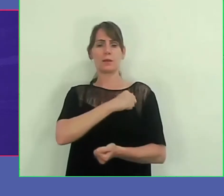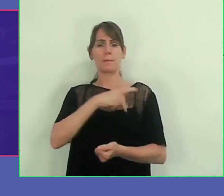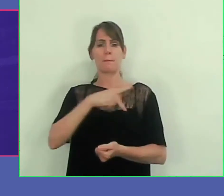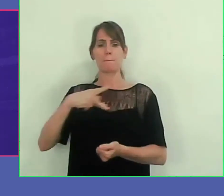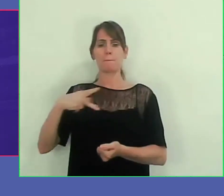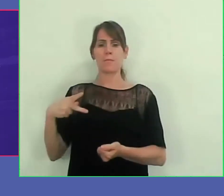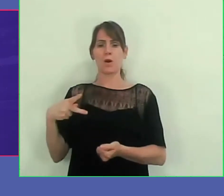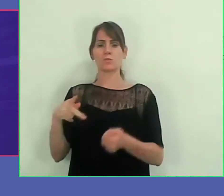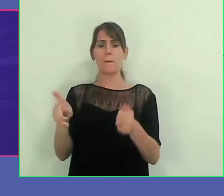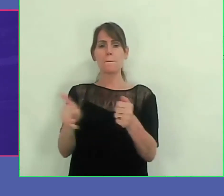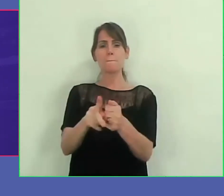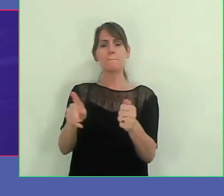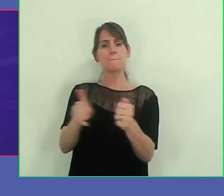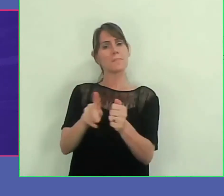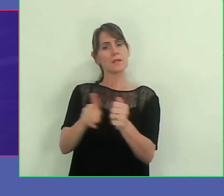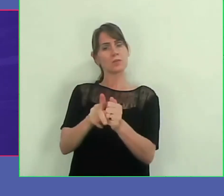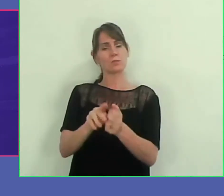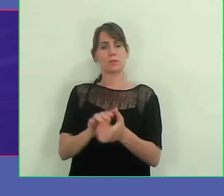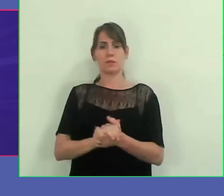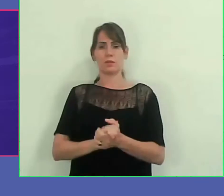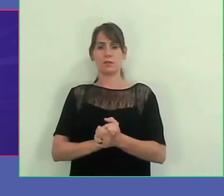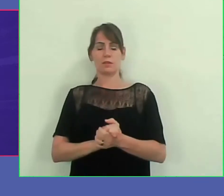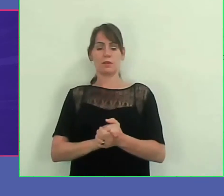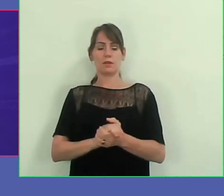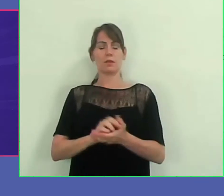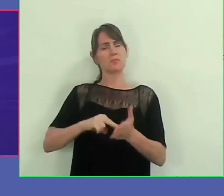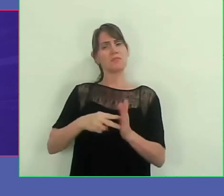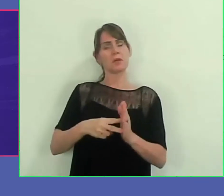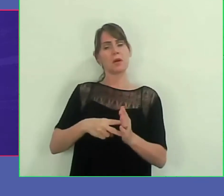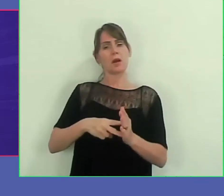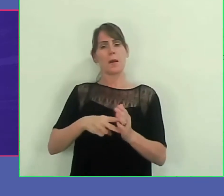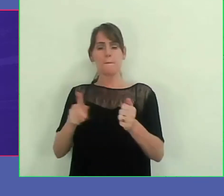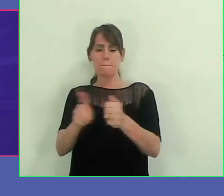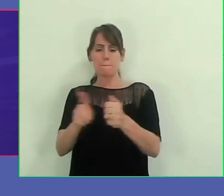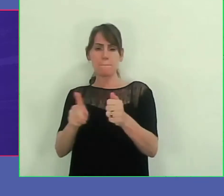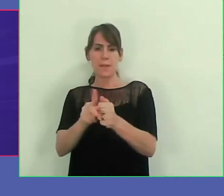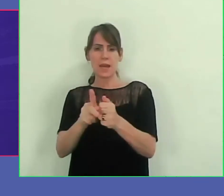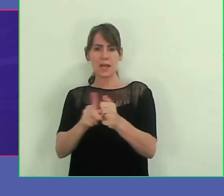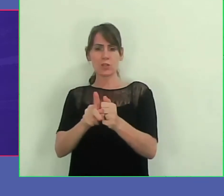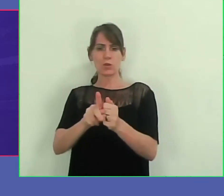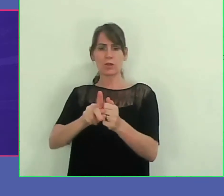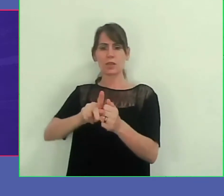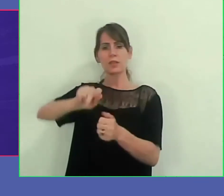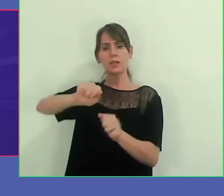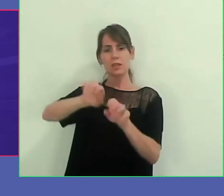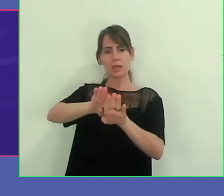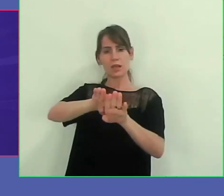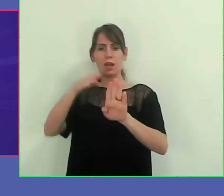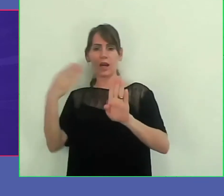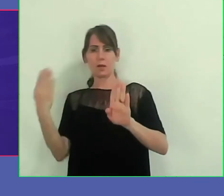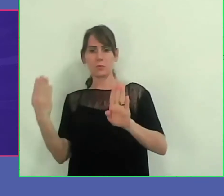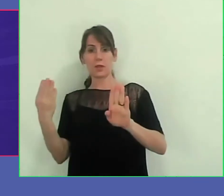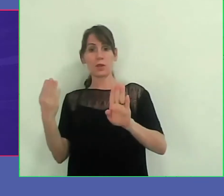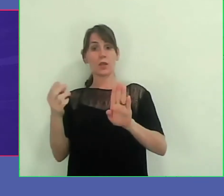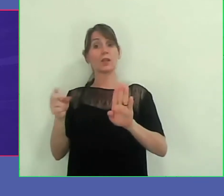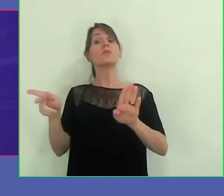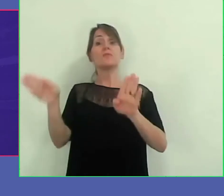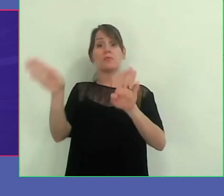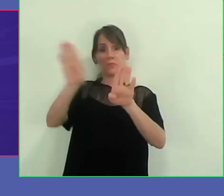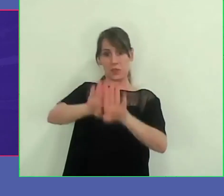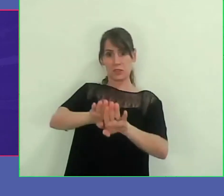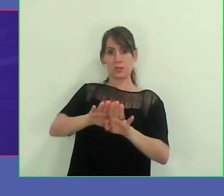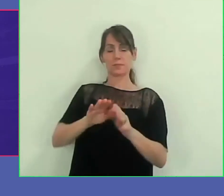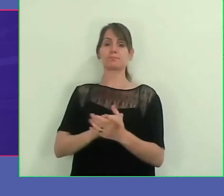abre, né, e fecha. Claro que foi dada para Pedro com a incumbência de abrir